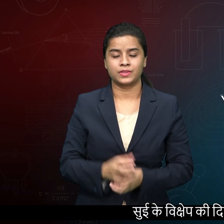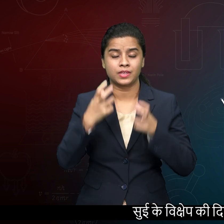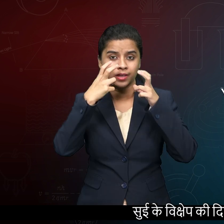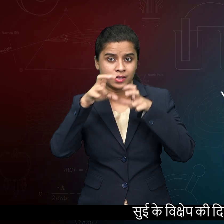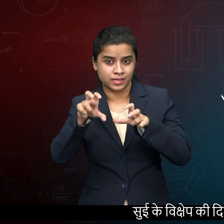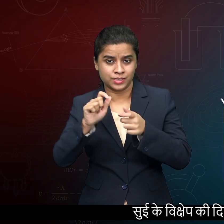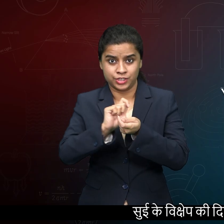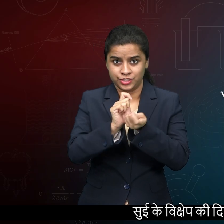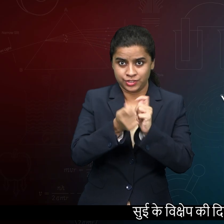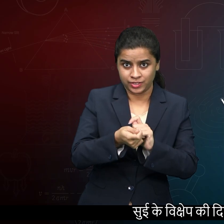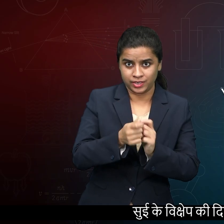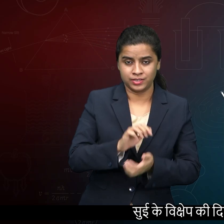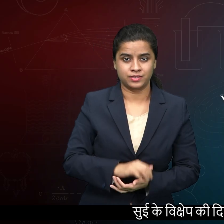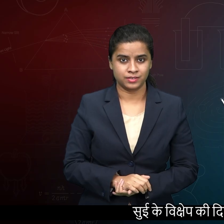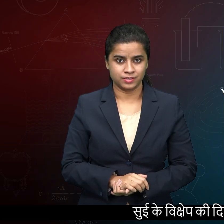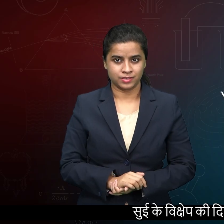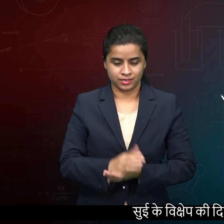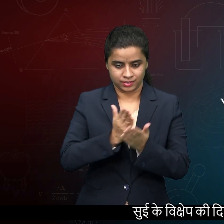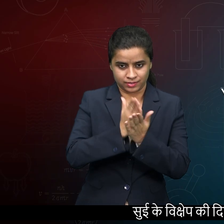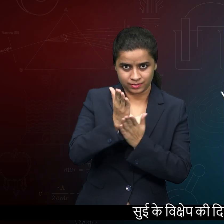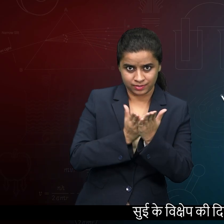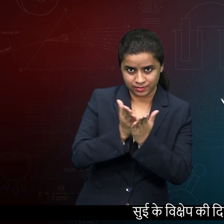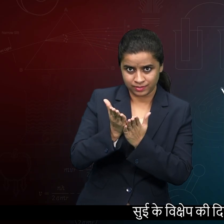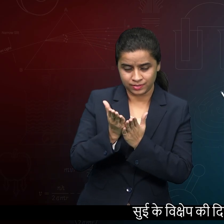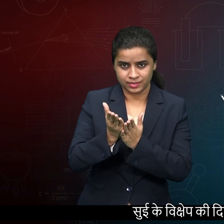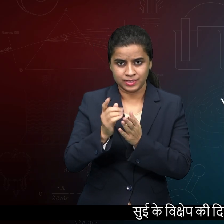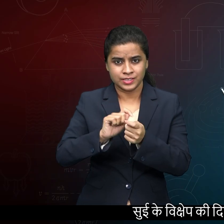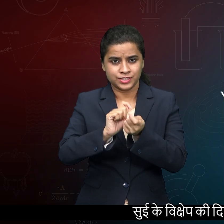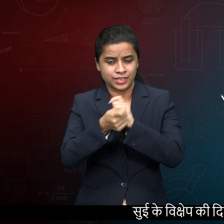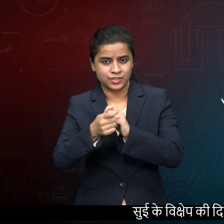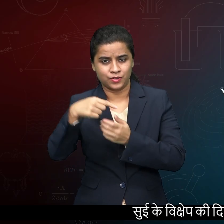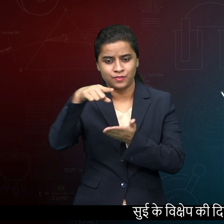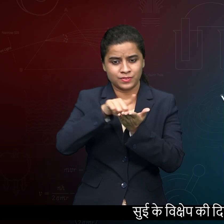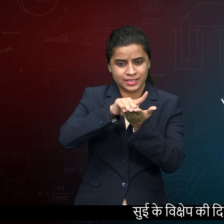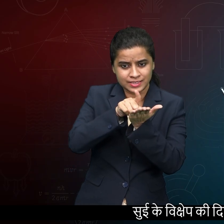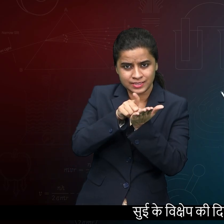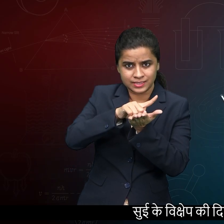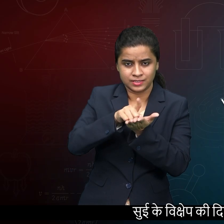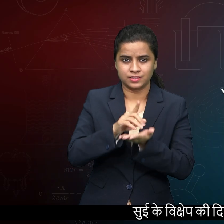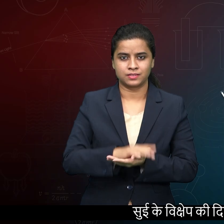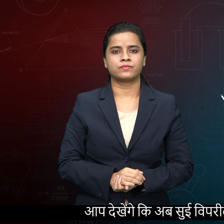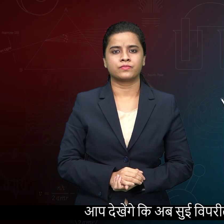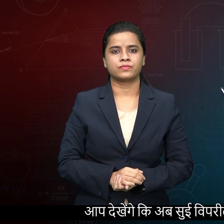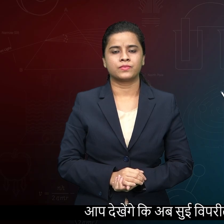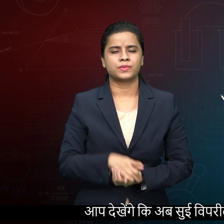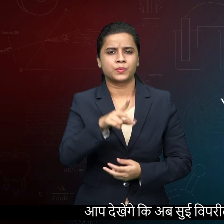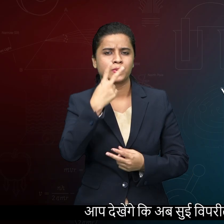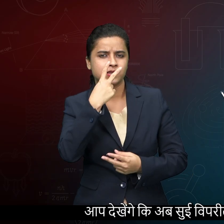के विक्षेप की दिशा में परिवर्तन का प्रेक्षण कीजिए। आप देखेंगे